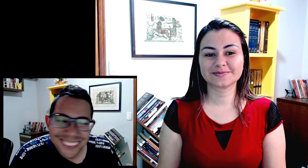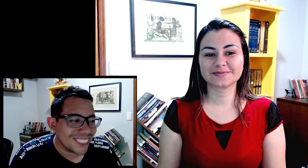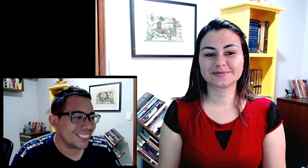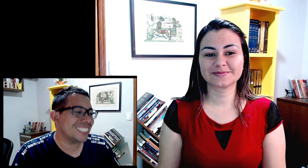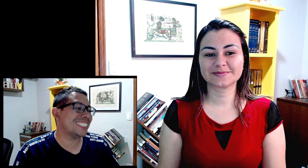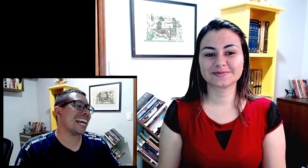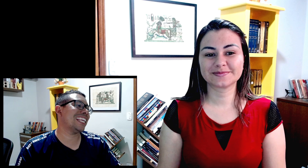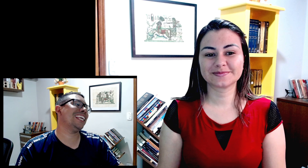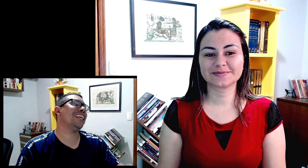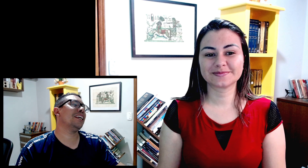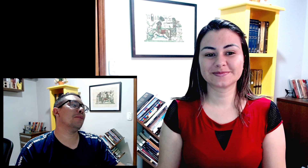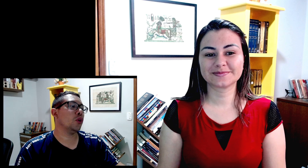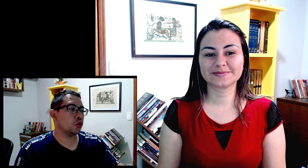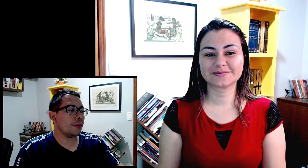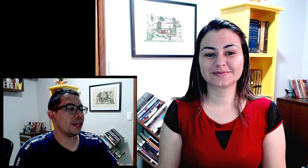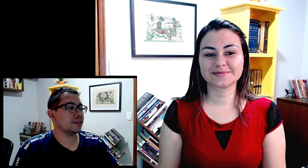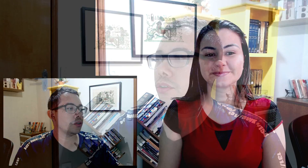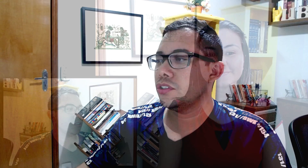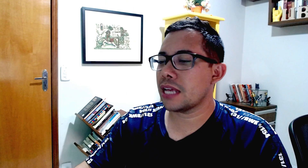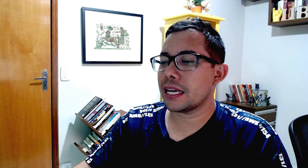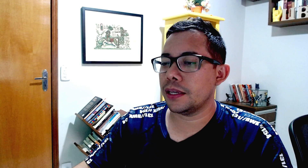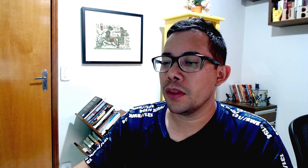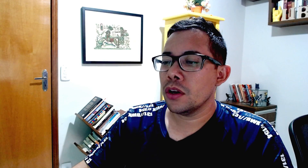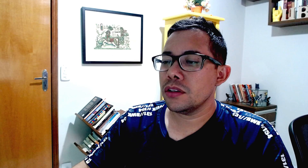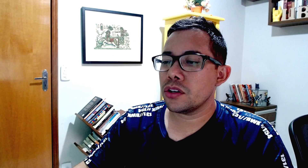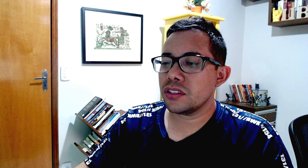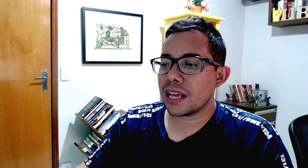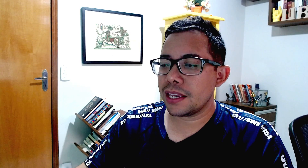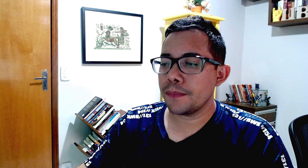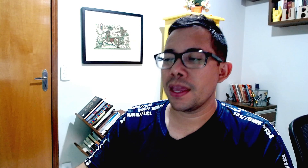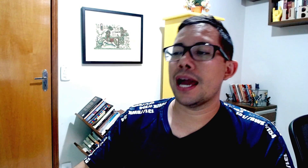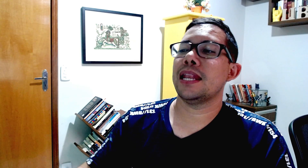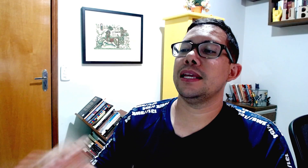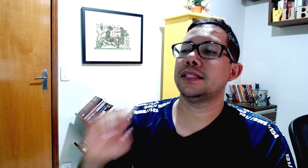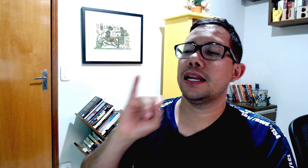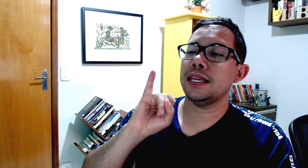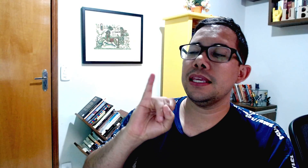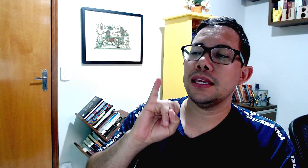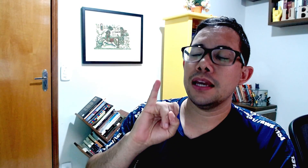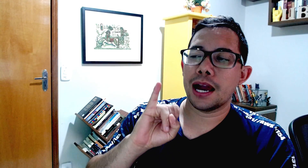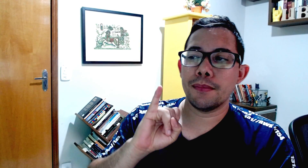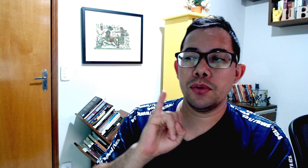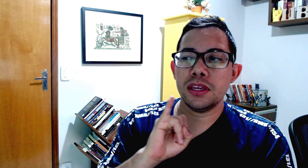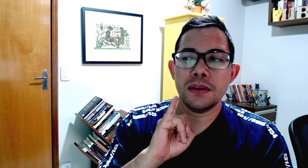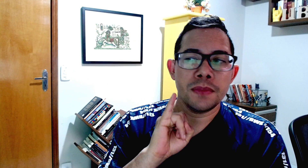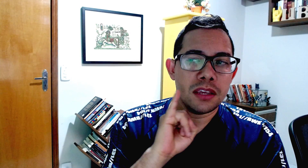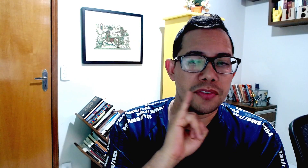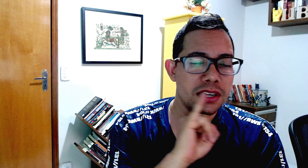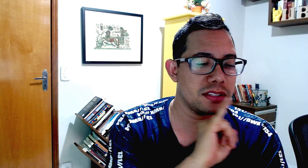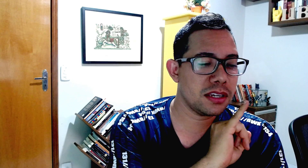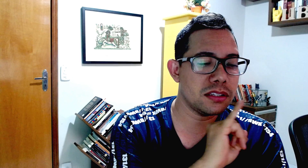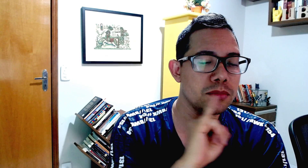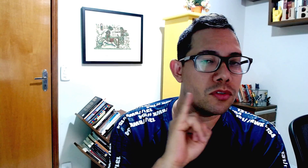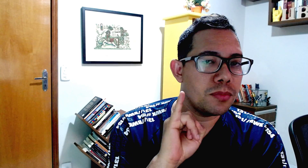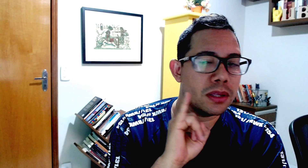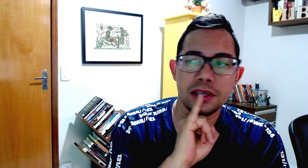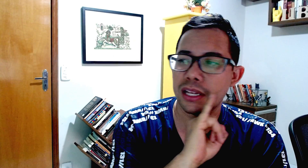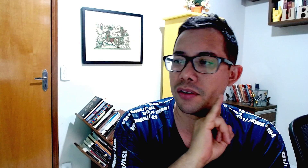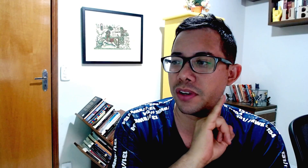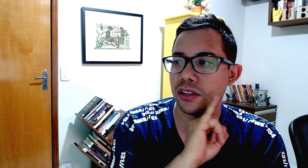isso, Isaac, muito bem, sinal de Isaac. Sinal de Isaac. A letra em I, a mão em I, e faz esse movimento aqui na frente,